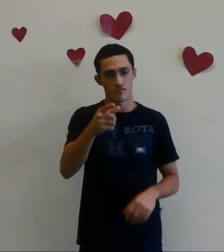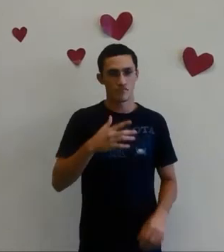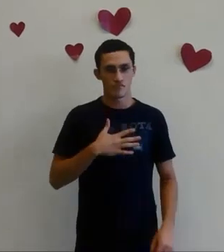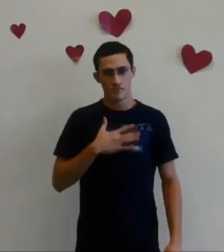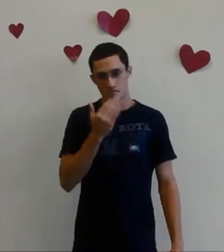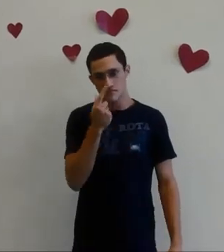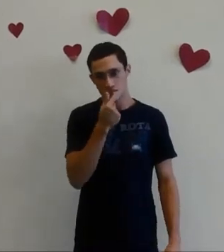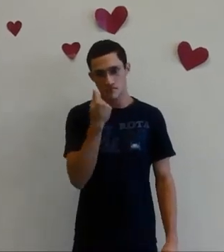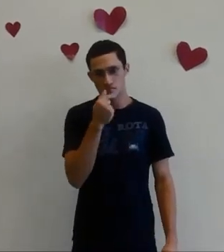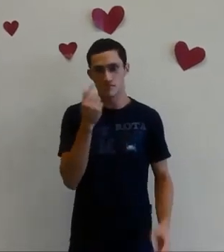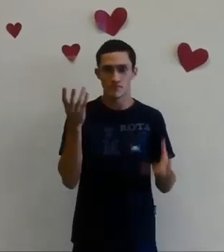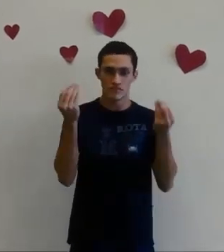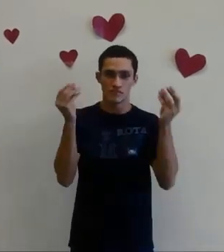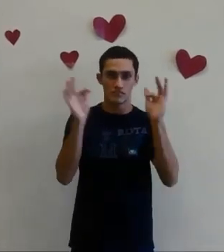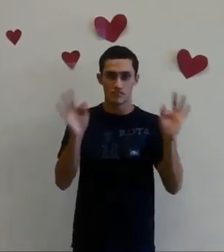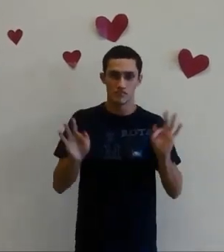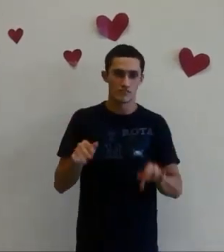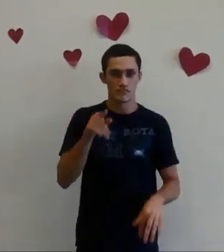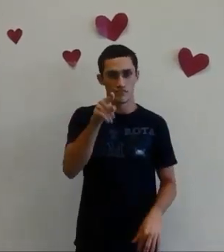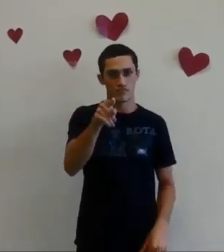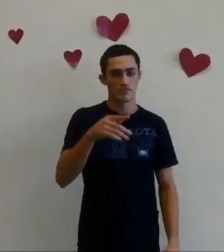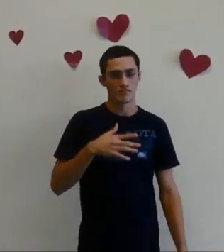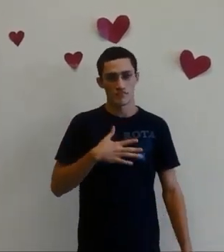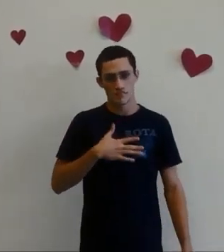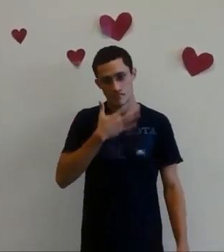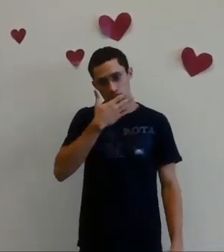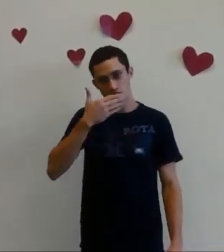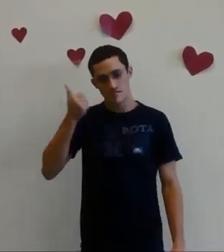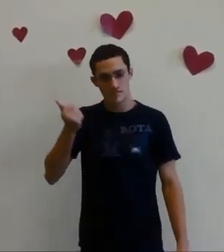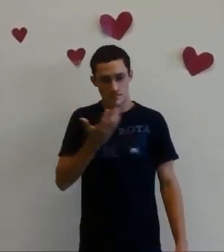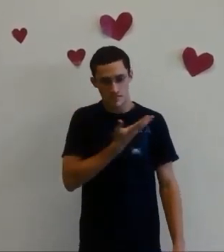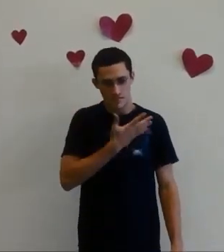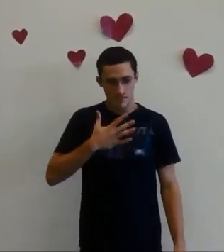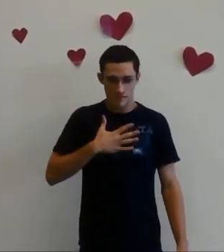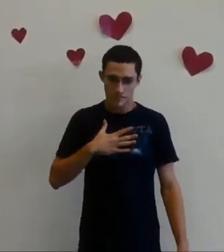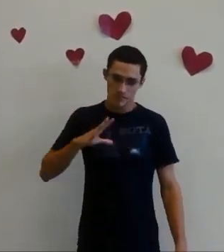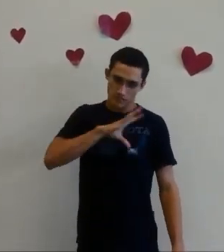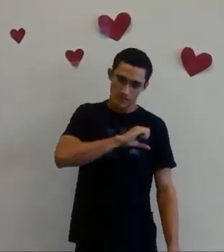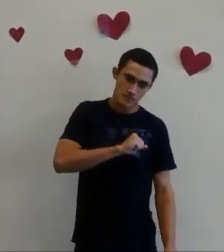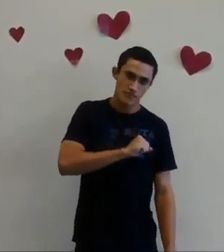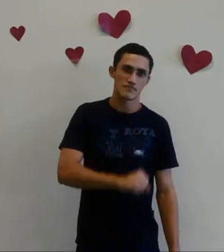você. Meu riso é tão feliz contigo. O meu melhor amigo é o meu amor.